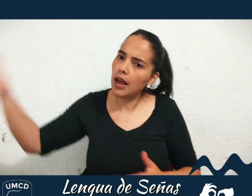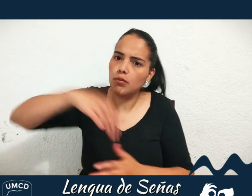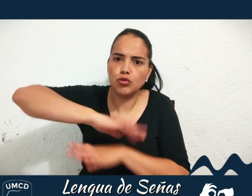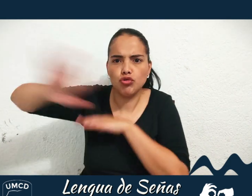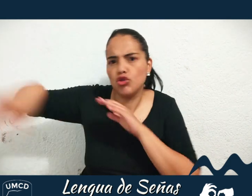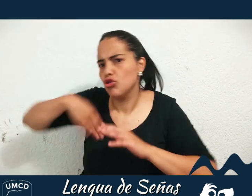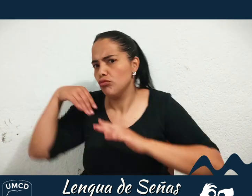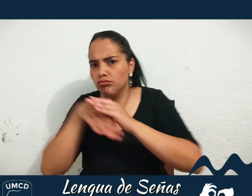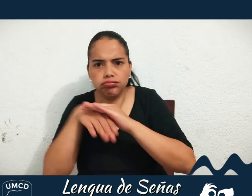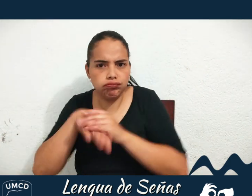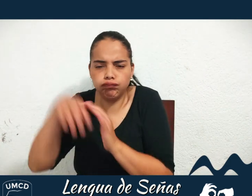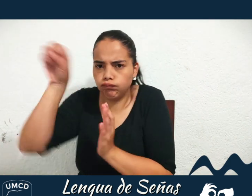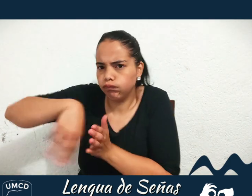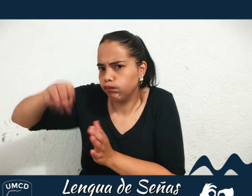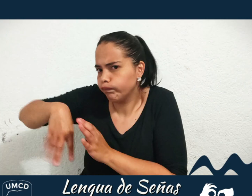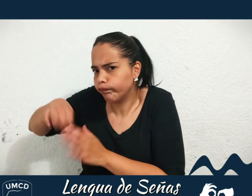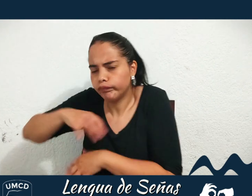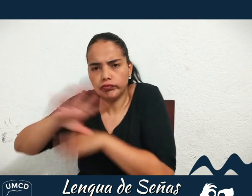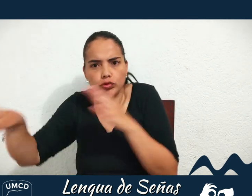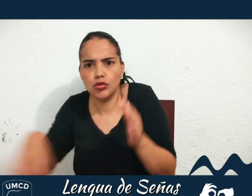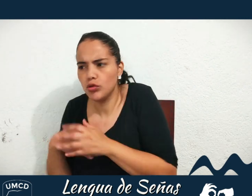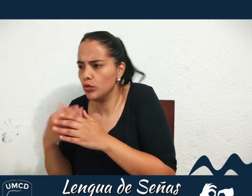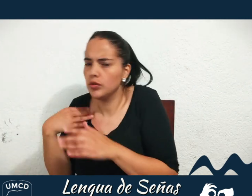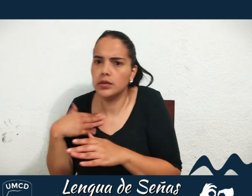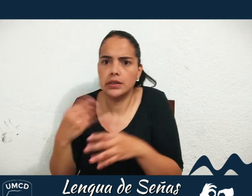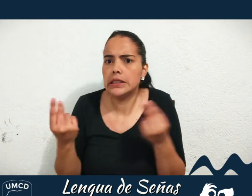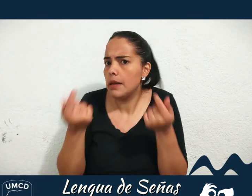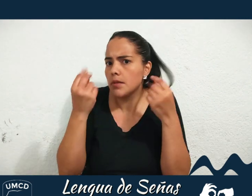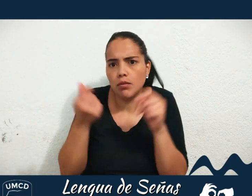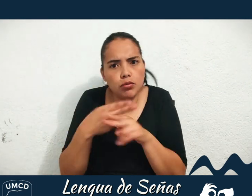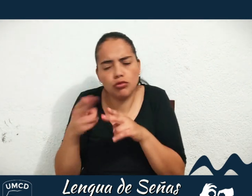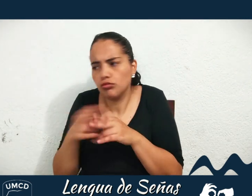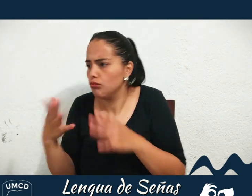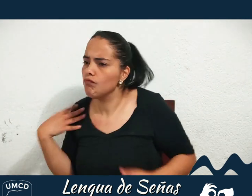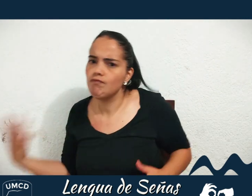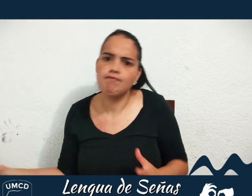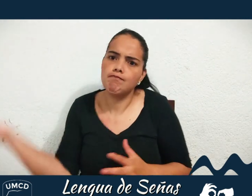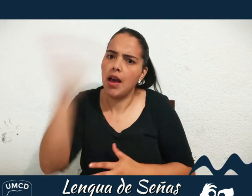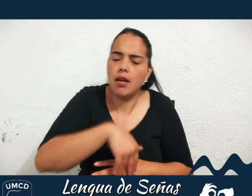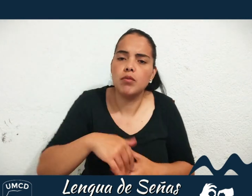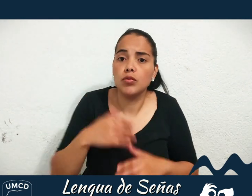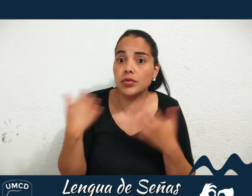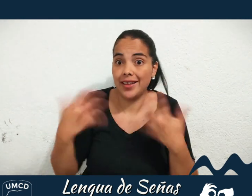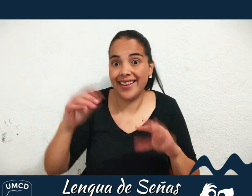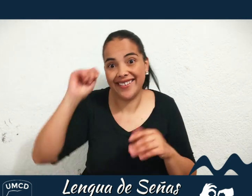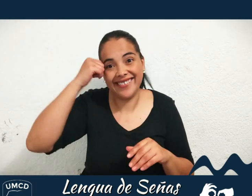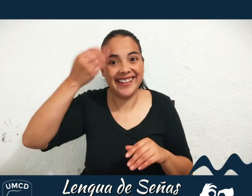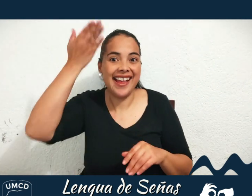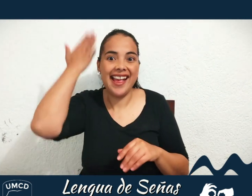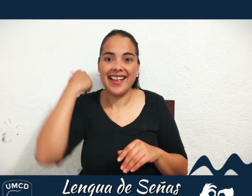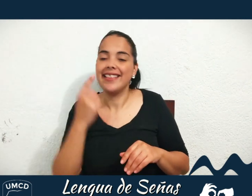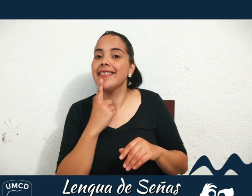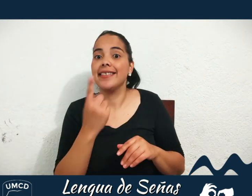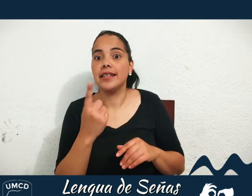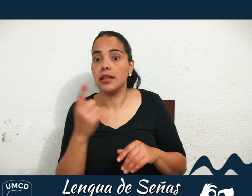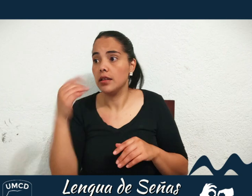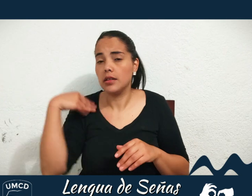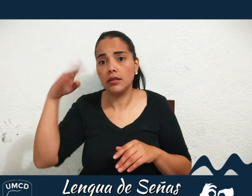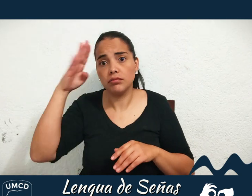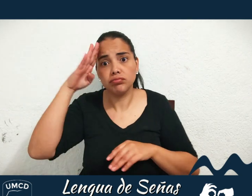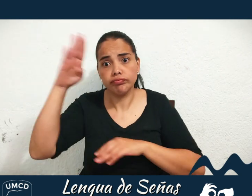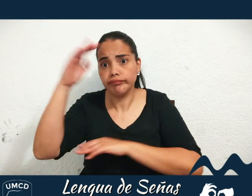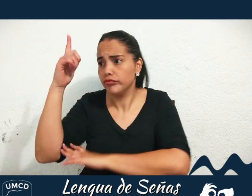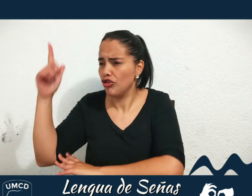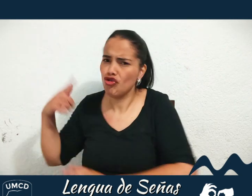para tomar la tierra prometida. Para eso, él llama a acción inmediatamente y les dijo, como vimos en la lección anterior, a